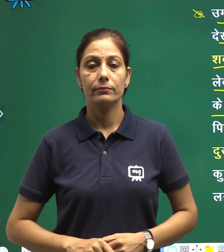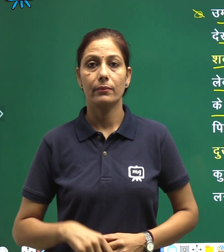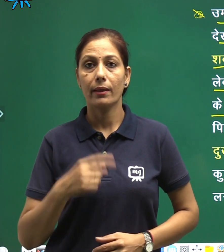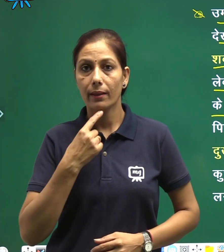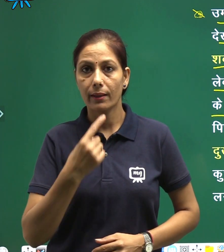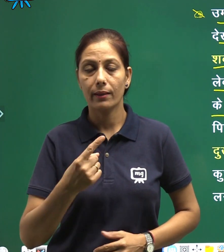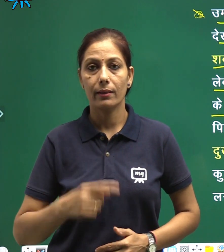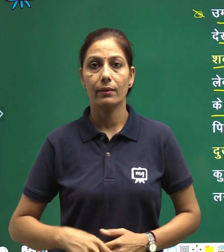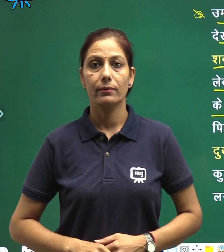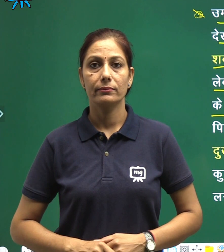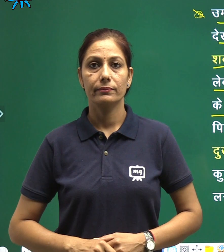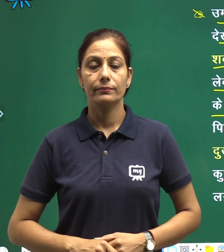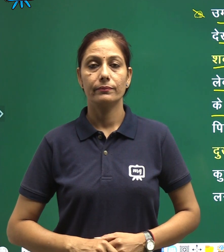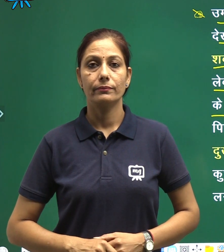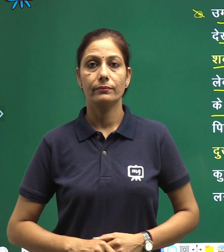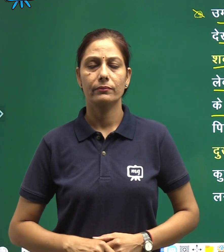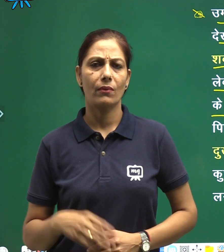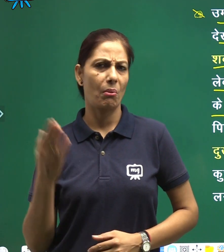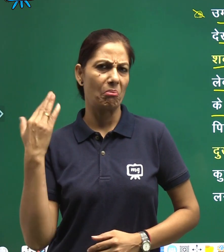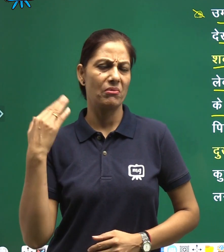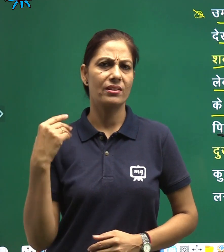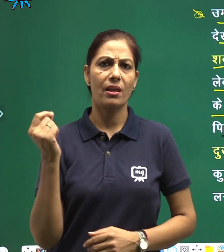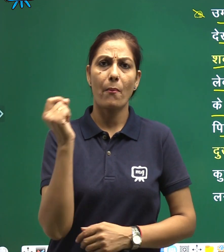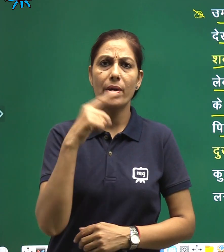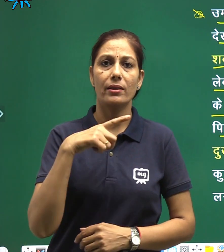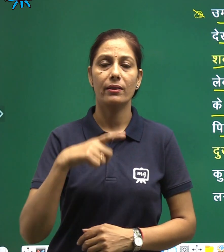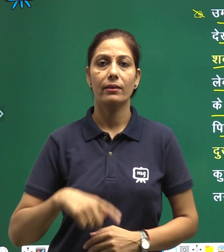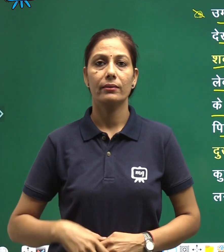कहते हैं कि पिछले महीने